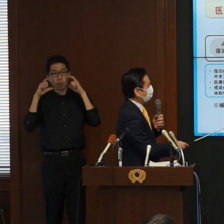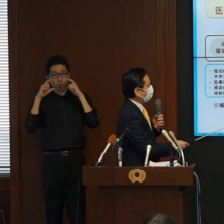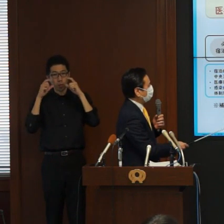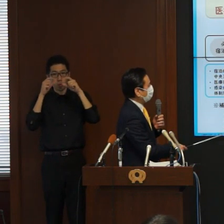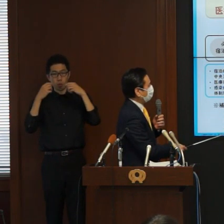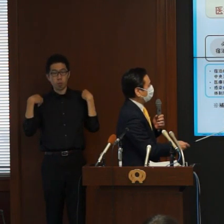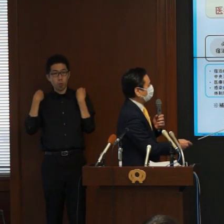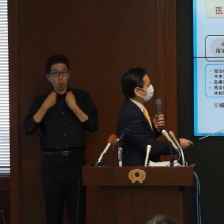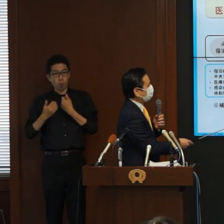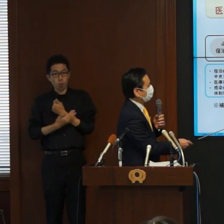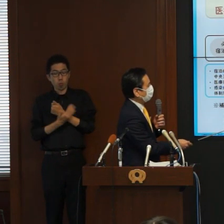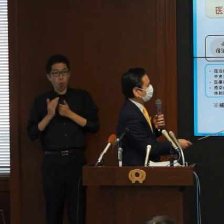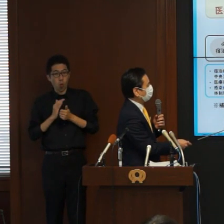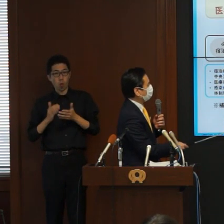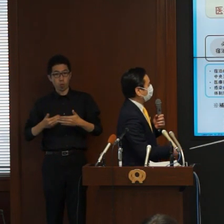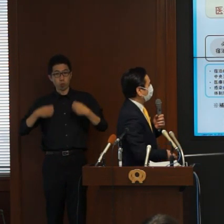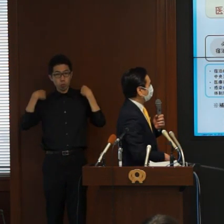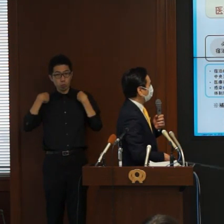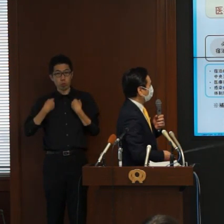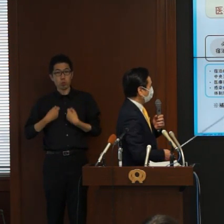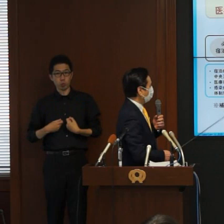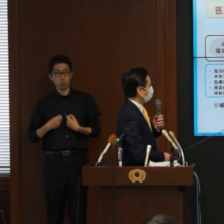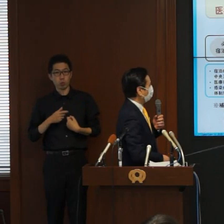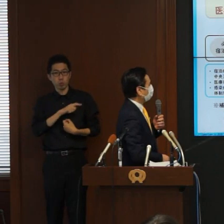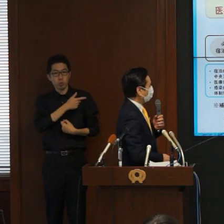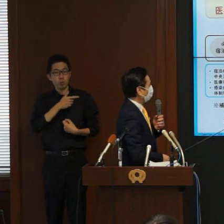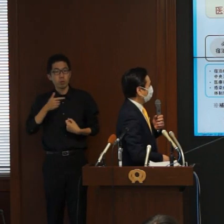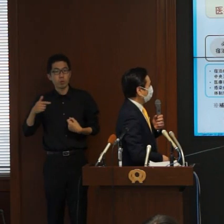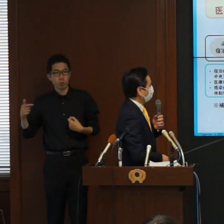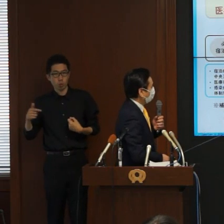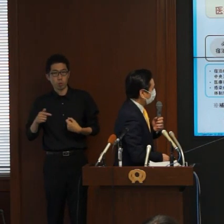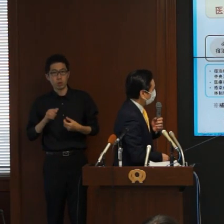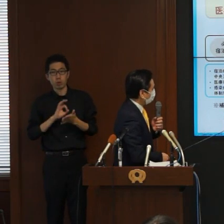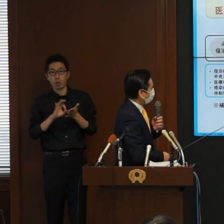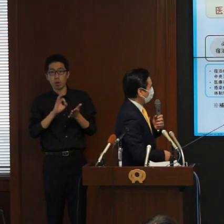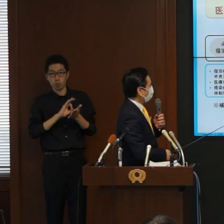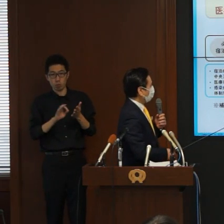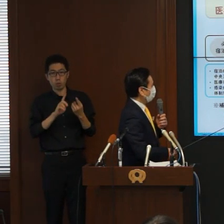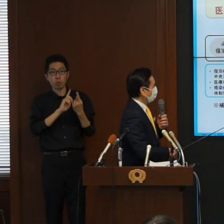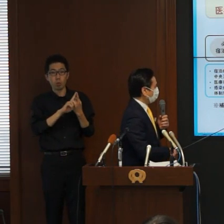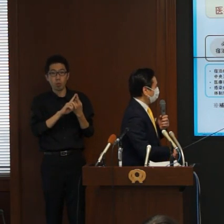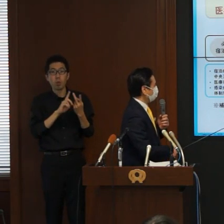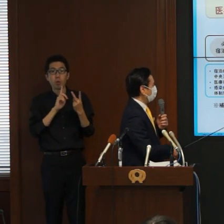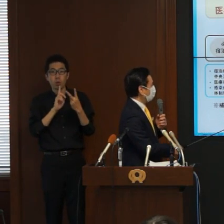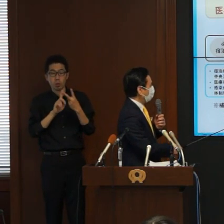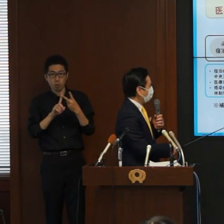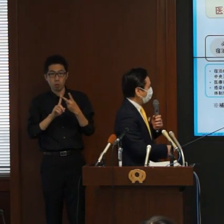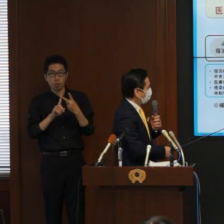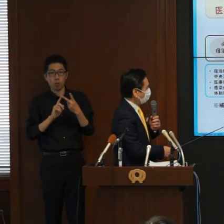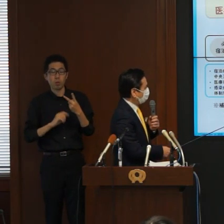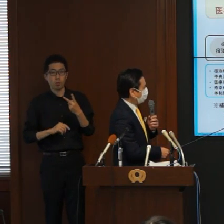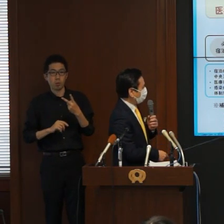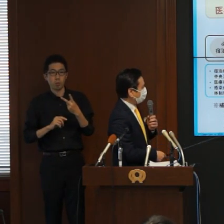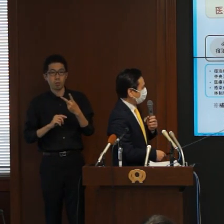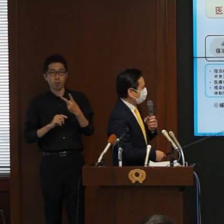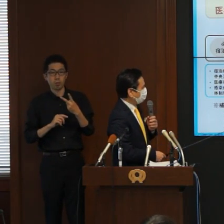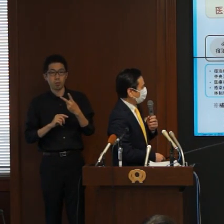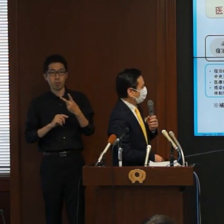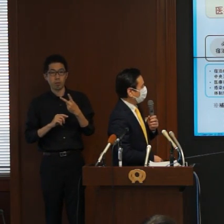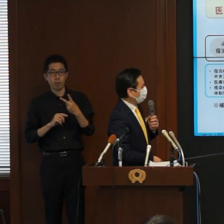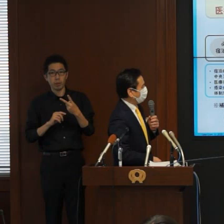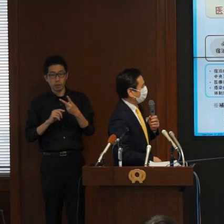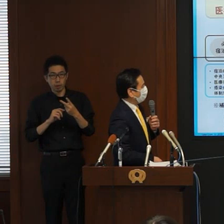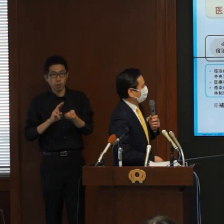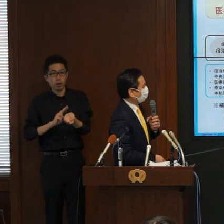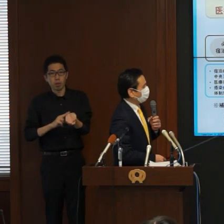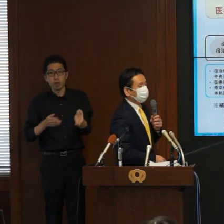機材に約7億9000万円ということ、それから今回受け入れ医療